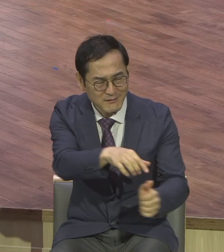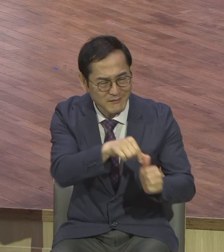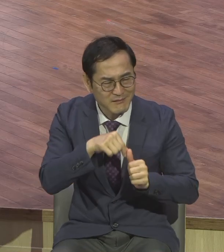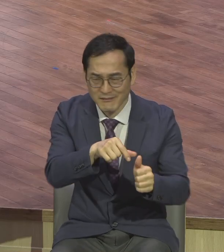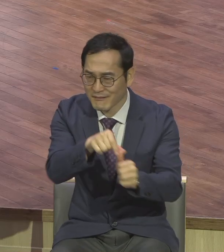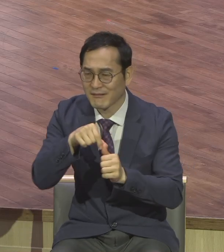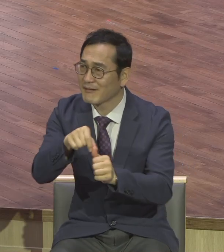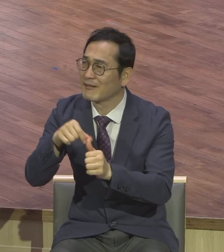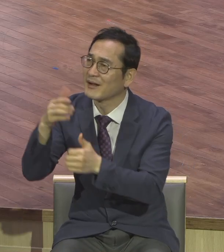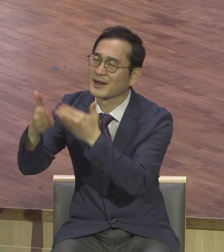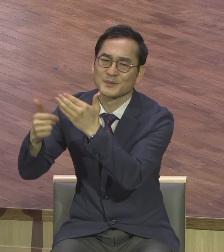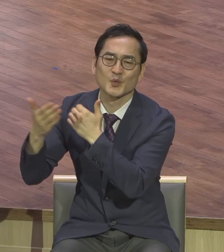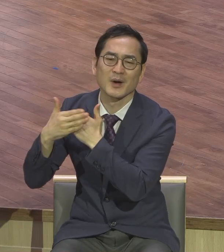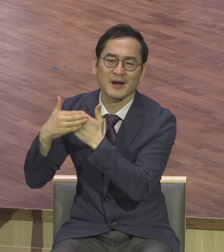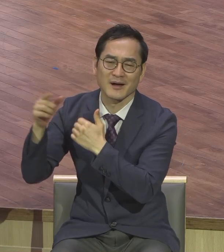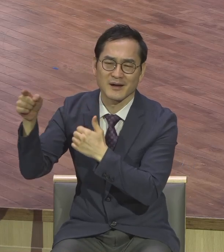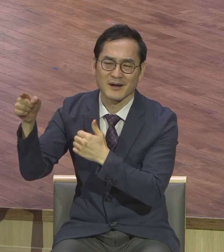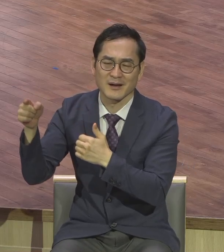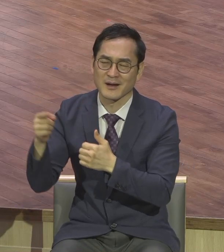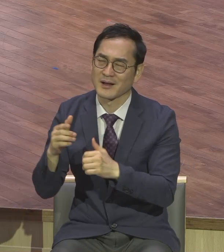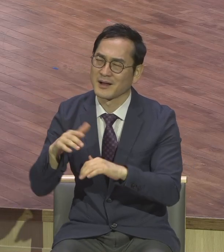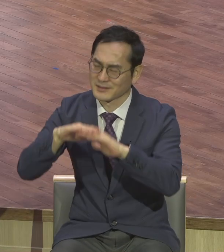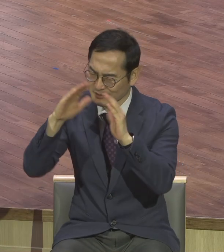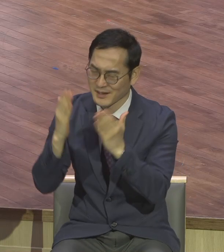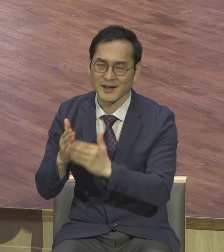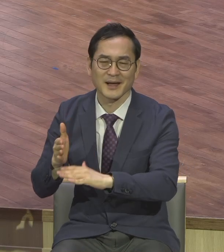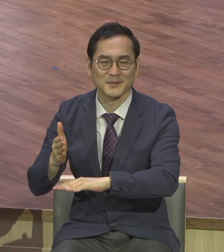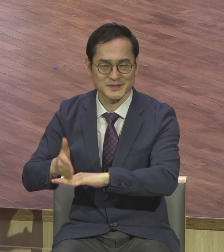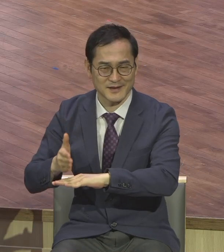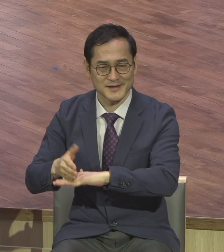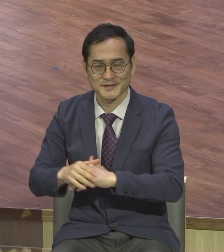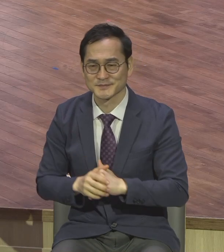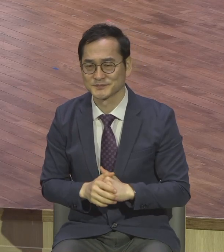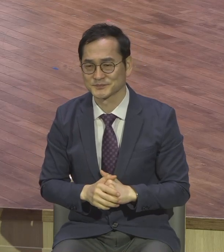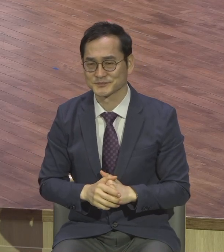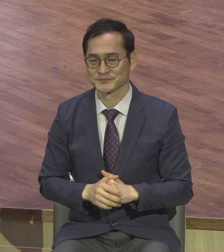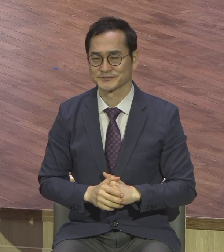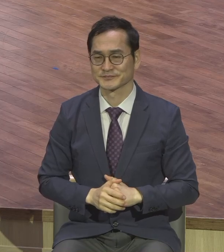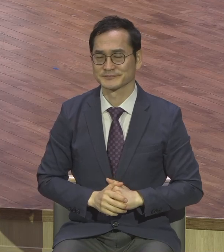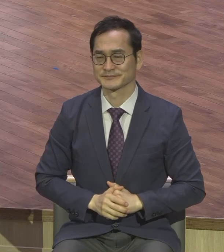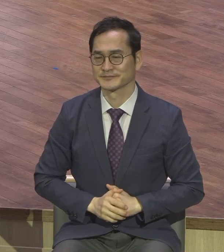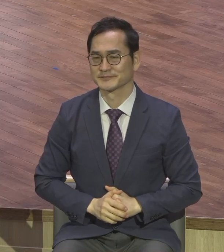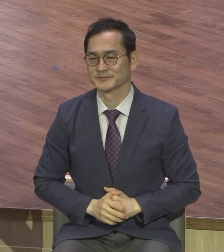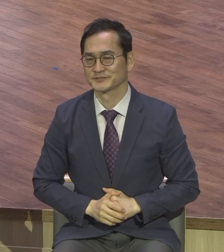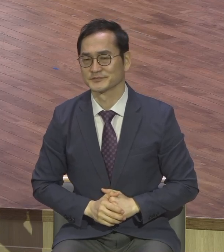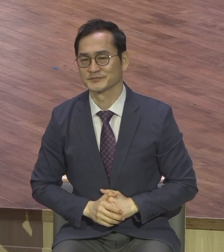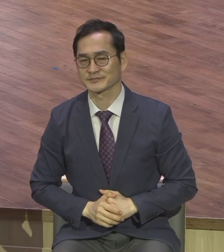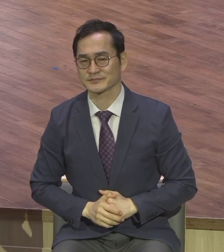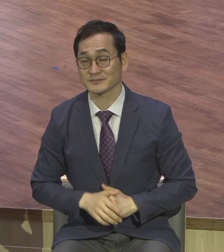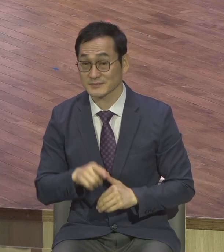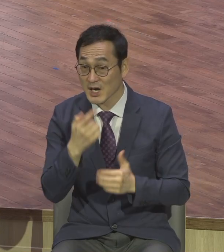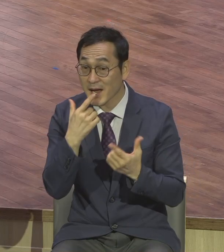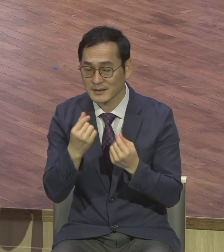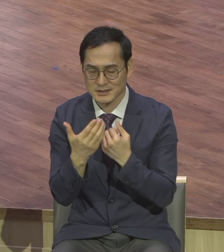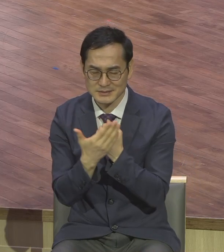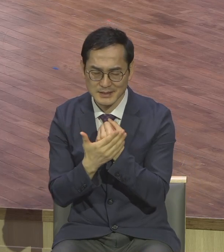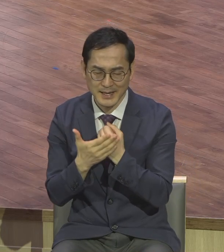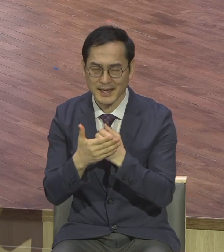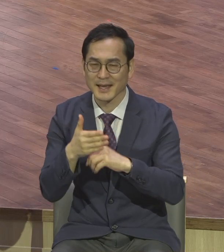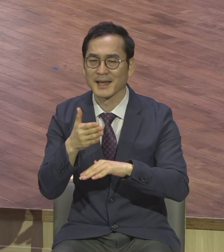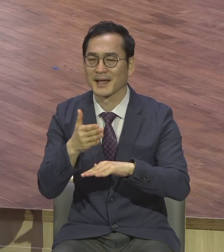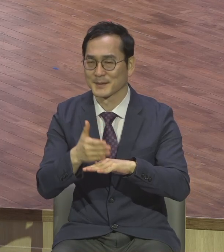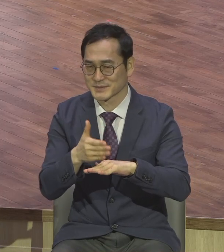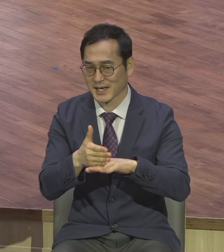모든 것이 은혜였고 감사뿐입니다. 다음 주에 더 말씀드리겠습니다만은 이런 은혜와 감사가 어떤